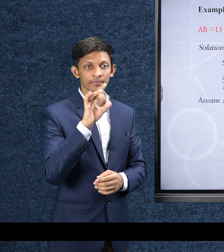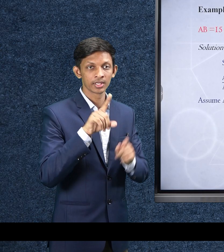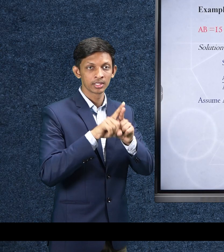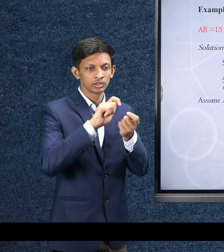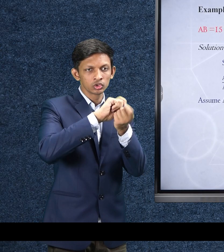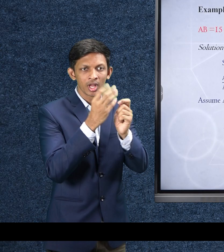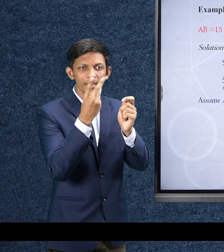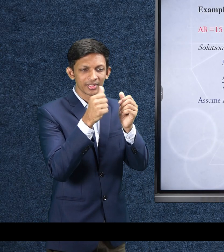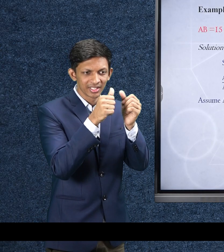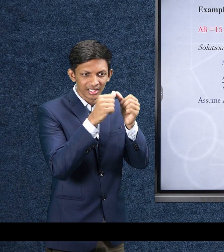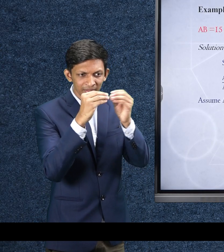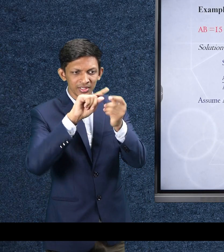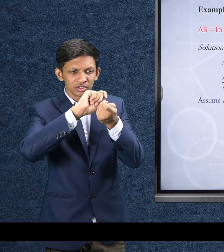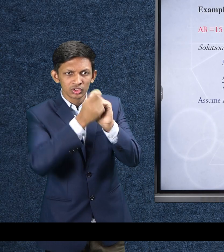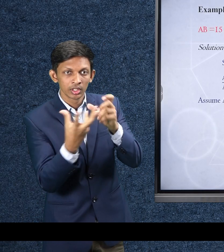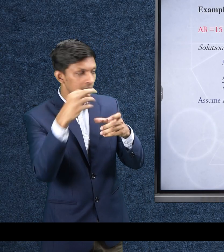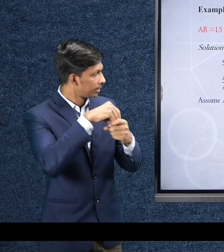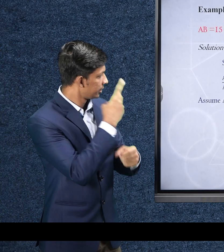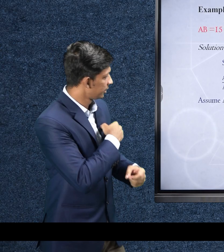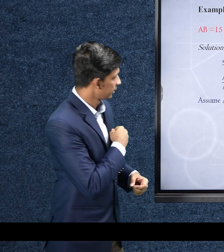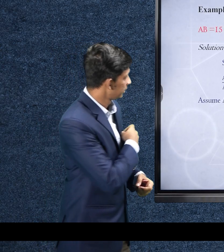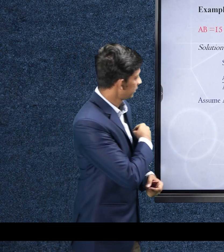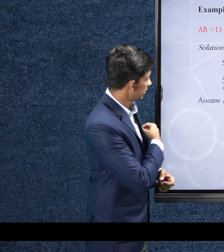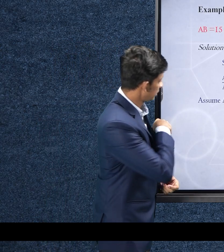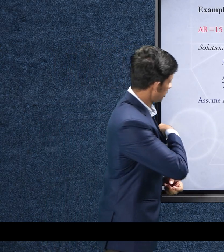Therefore, 15 by x equals to 6 by 8.